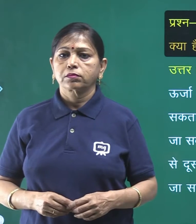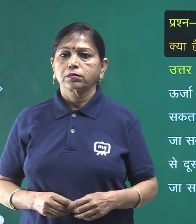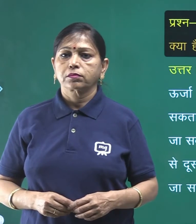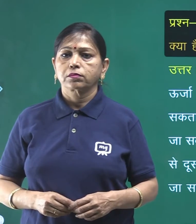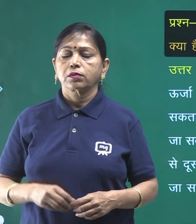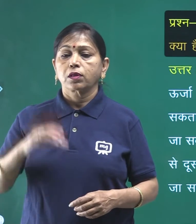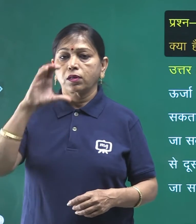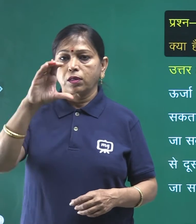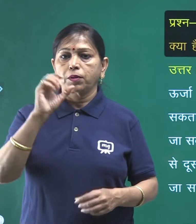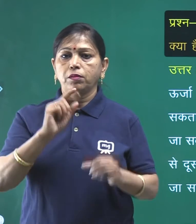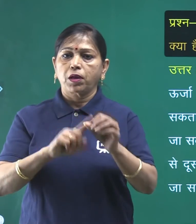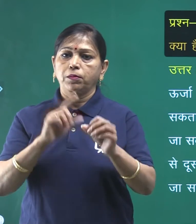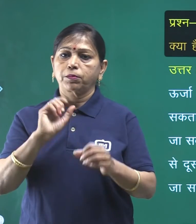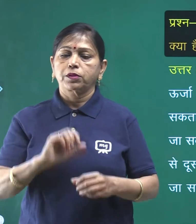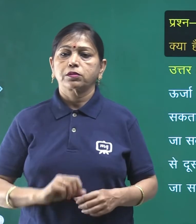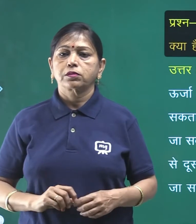निबंधात्मक प्रश्न।